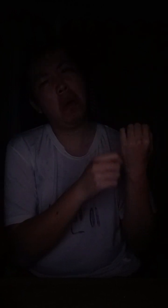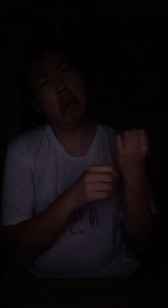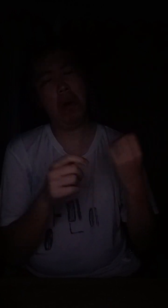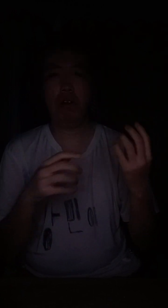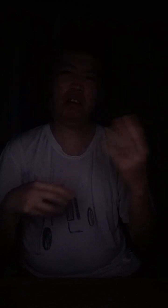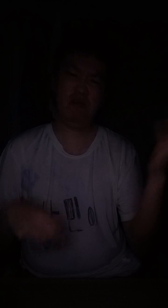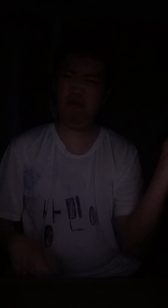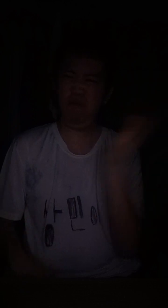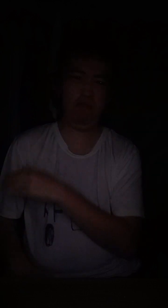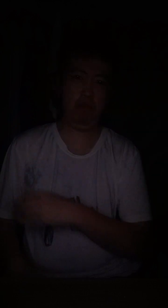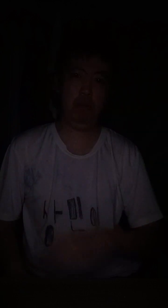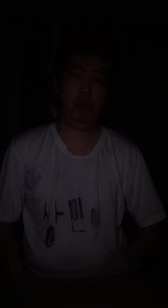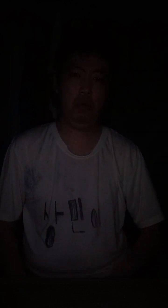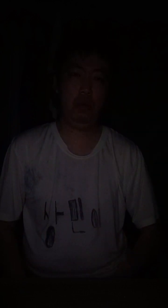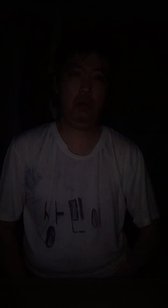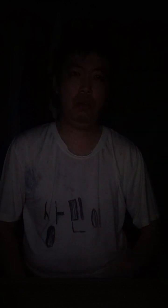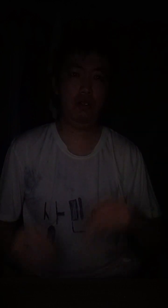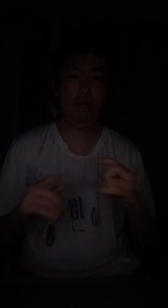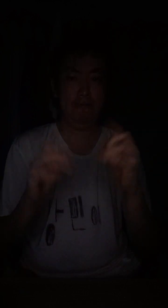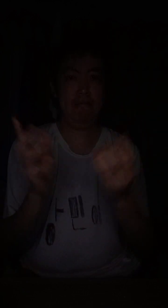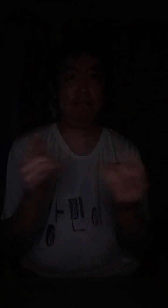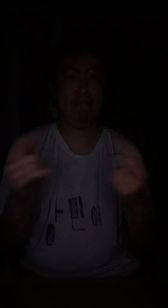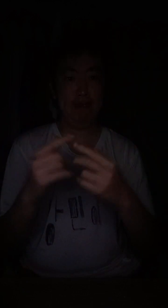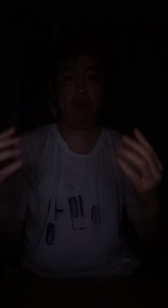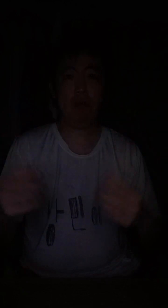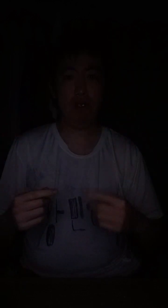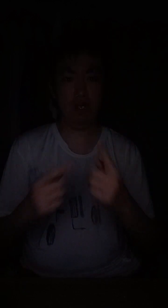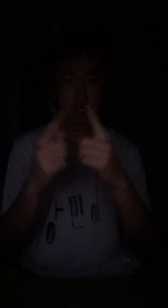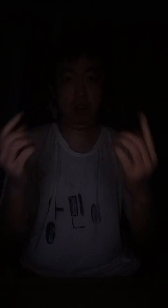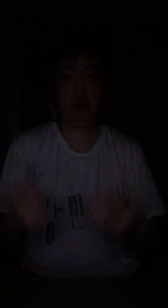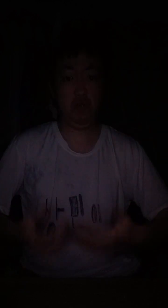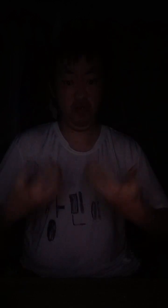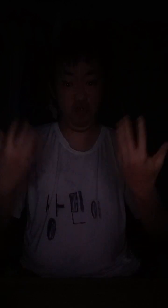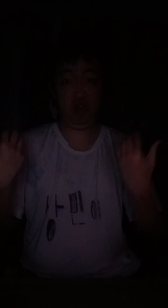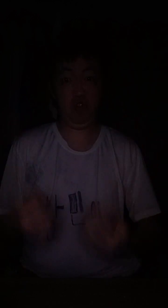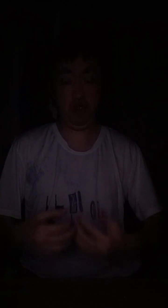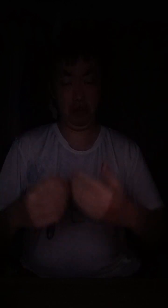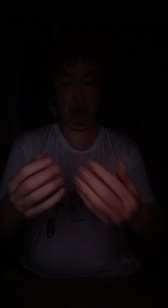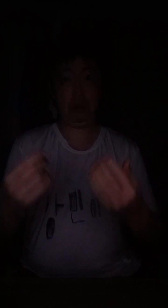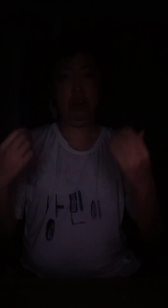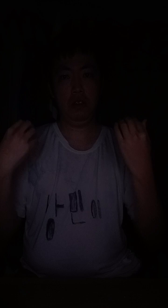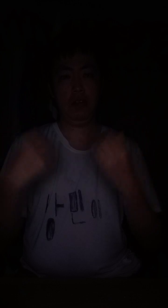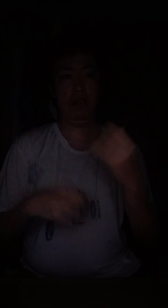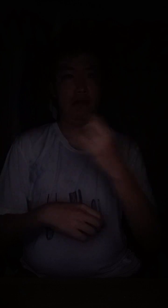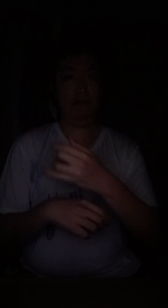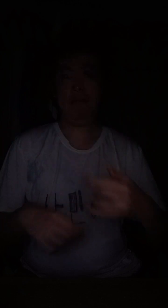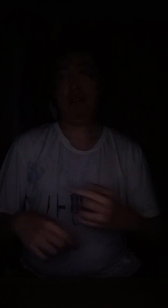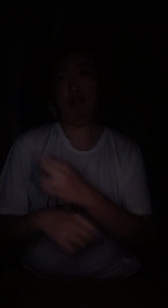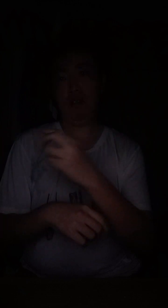되게 기분 나빠요. 더욱이 얼마 전 발생한 홍대 누드 모델 사건 이후에는 몰카 사건에 대한 경찰